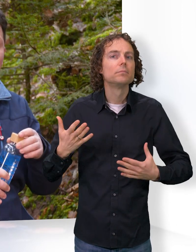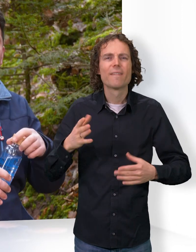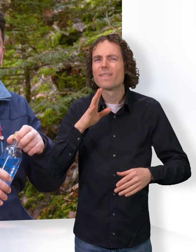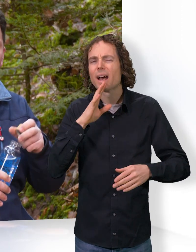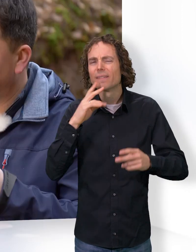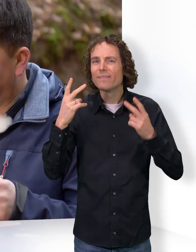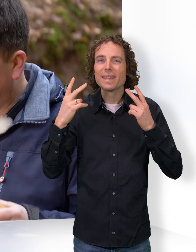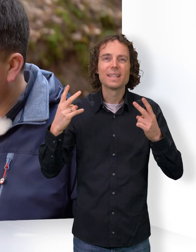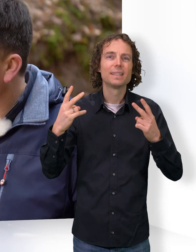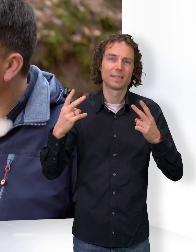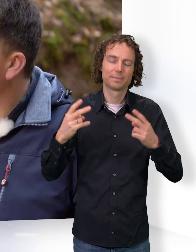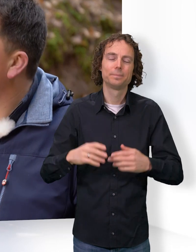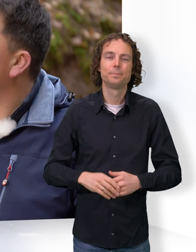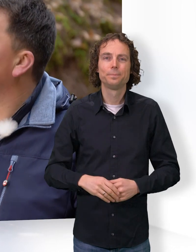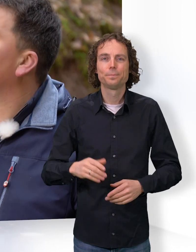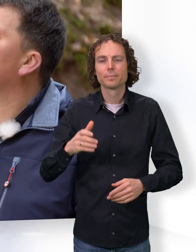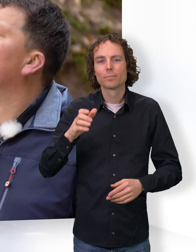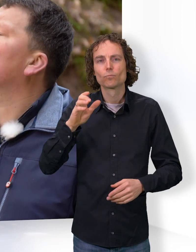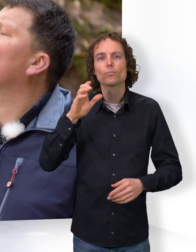Wasser ist wichtig.